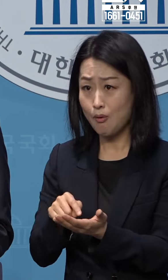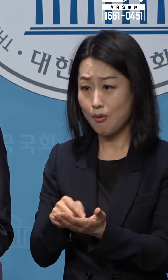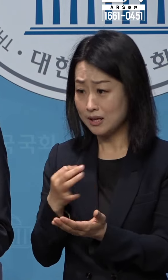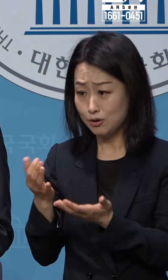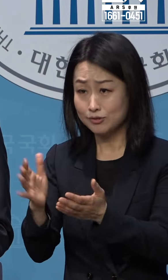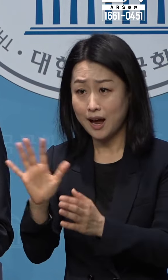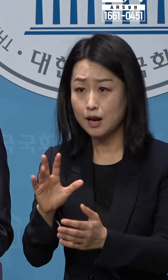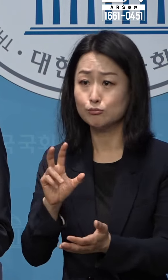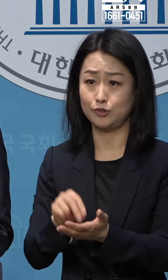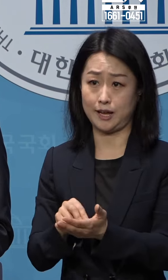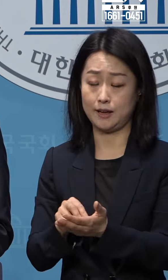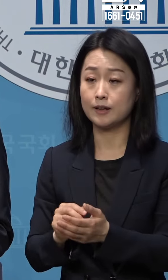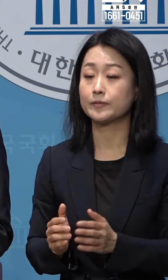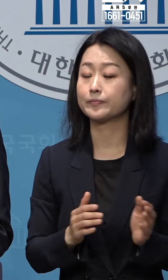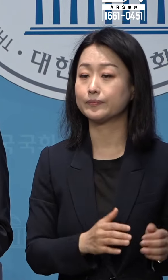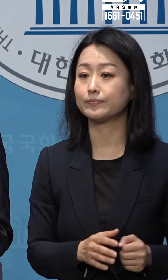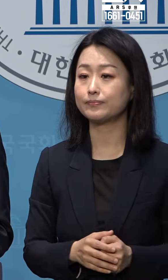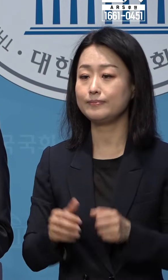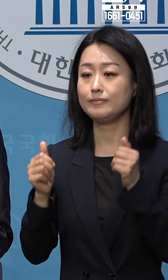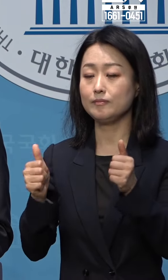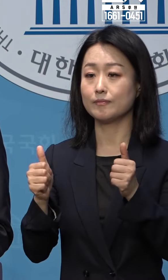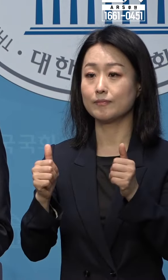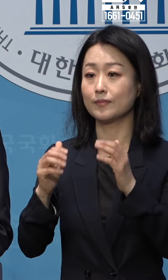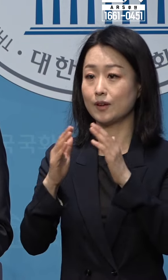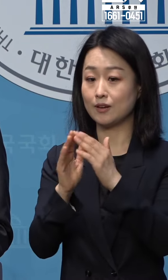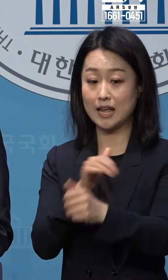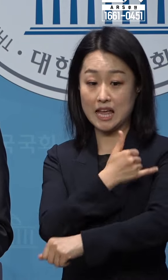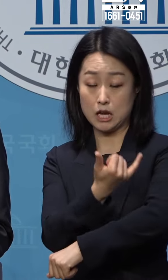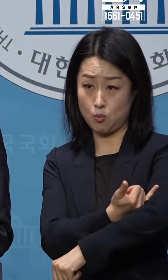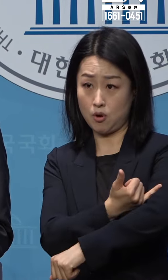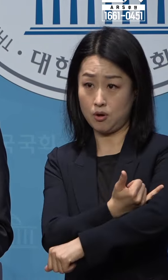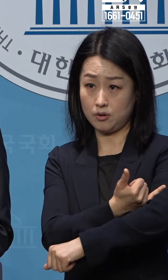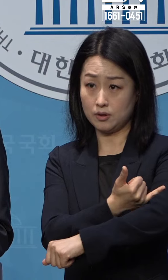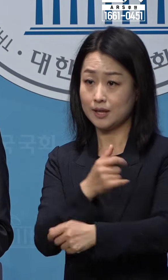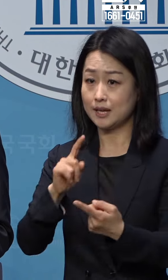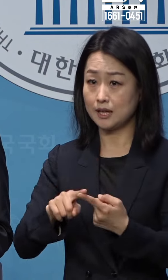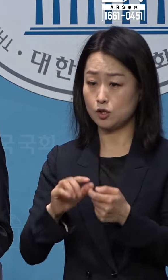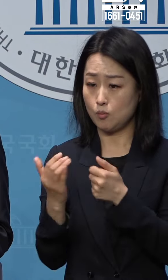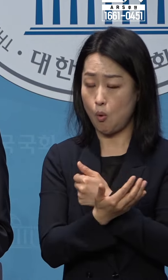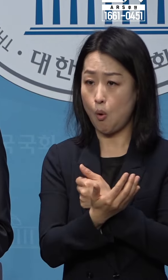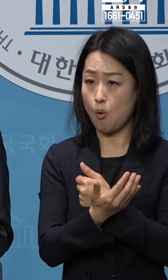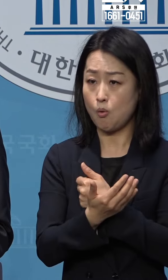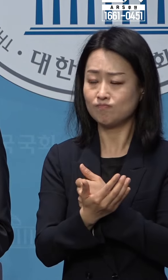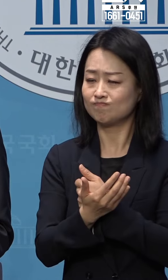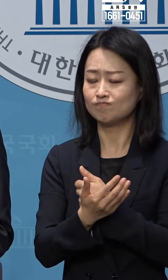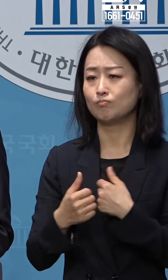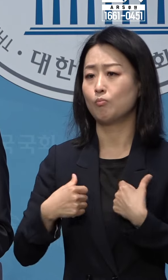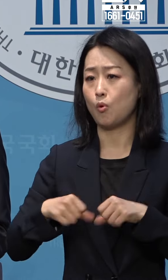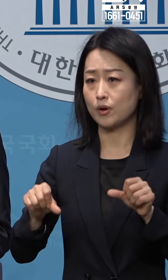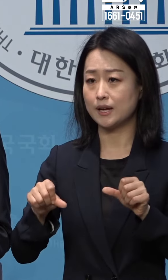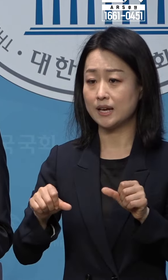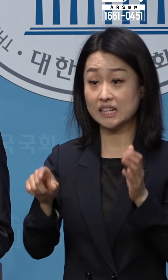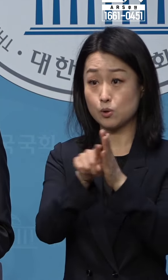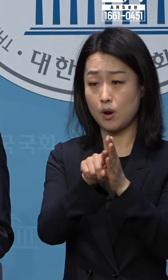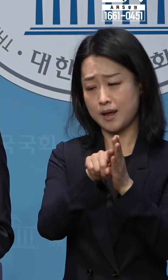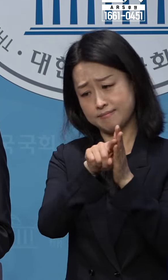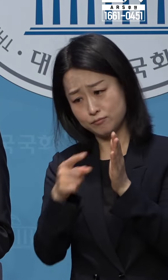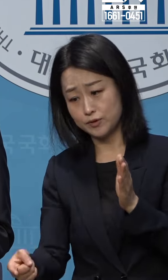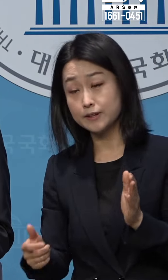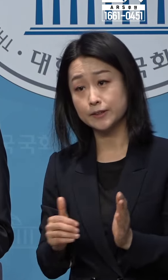판결로 사법부는 인권의 최후 보호라는 사명을 포기했고 사법부에 대한 신뢰도 신뢰가